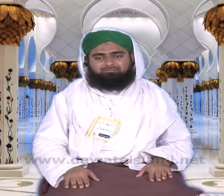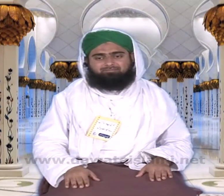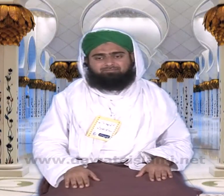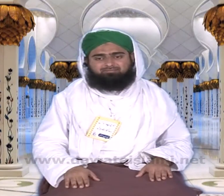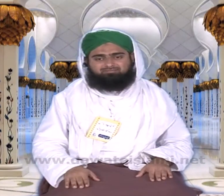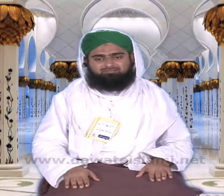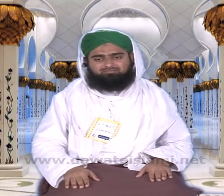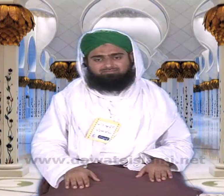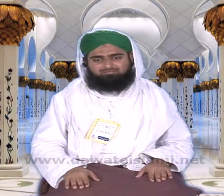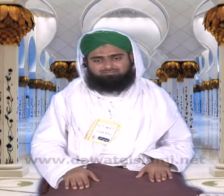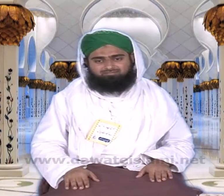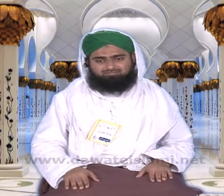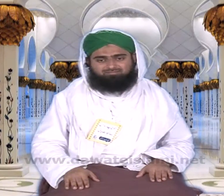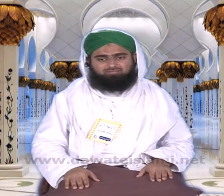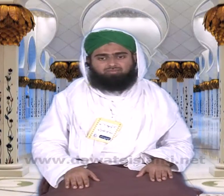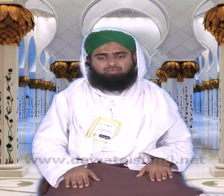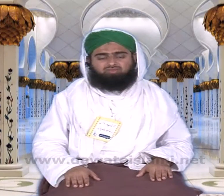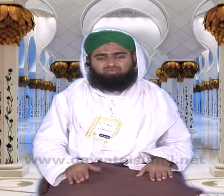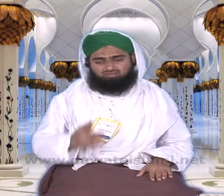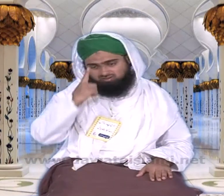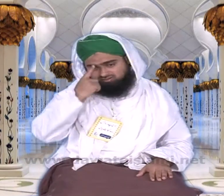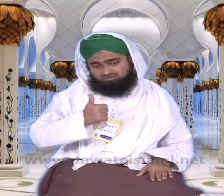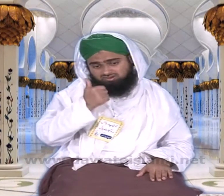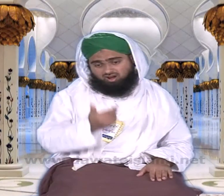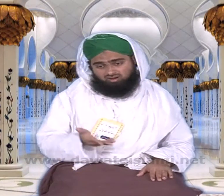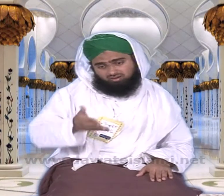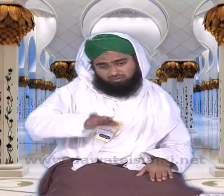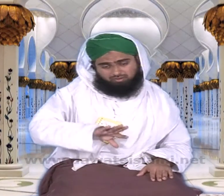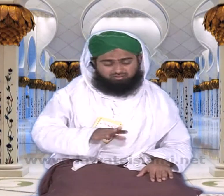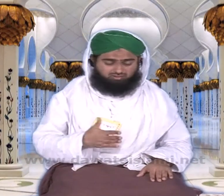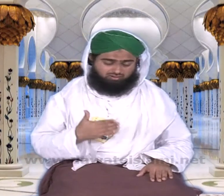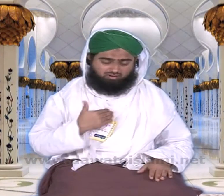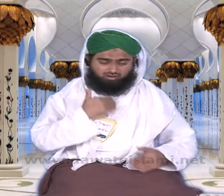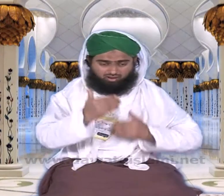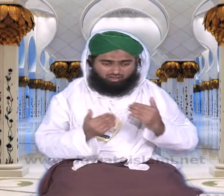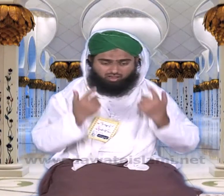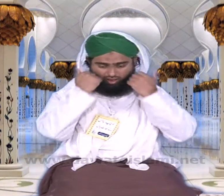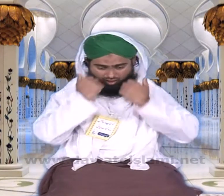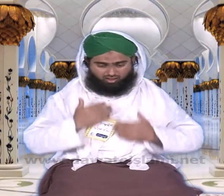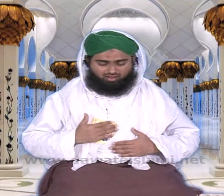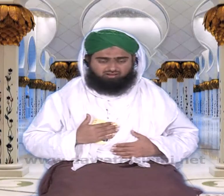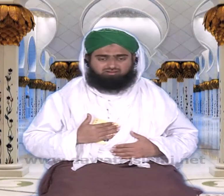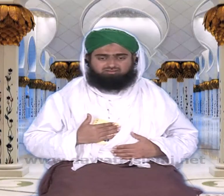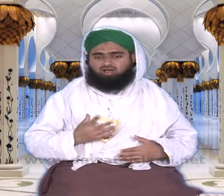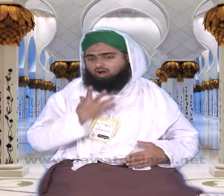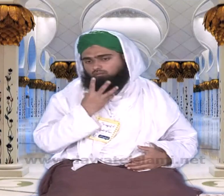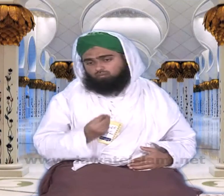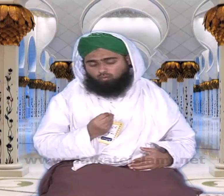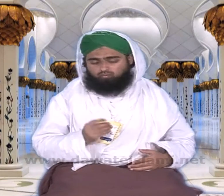مارنے میں کامیاب ہو گئے تو انشاءاللہ مرنے کے بعد بھی ہمیں حیات دوام ملے گی اور اگر خدا نہ خواستہ